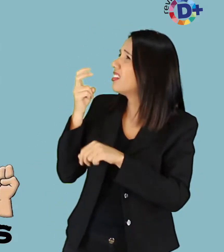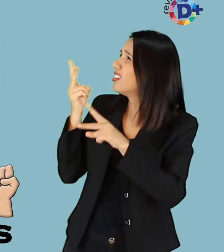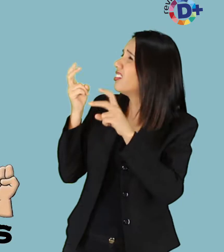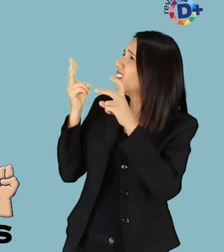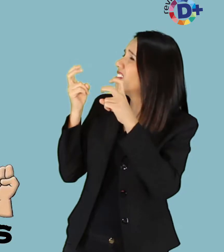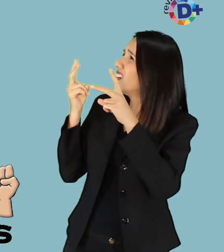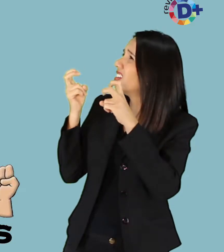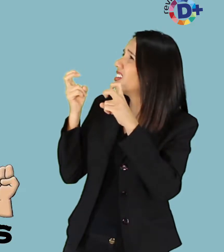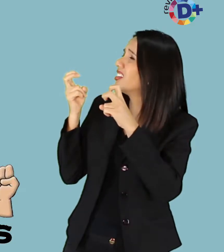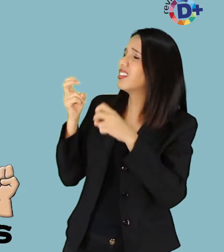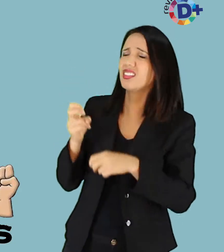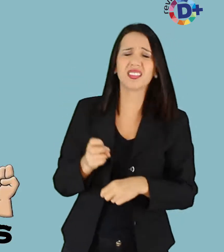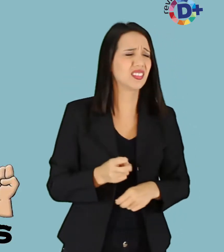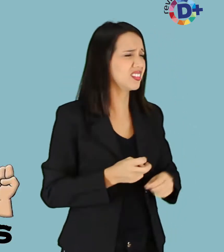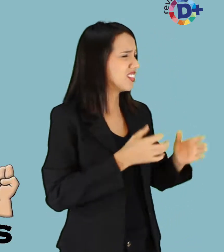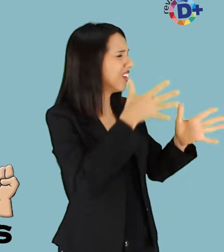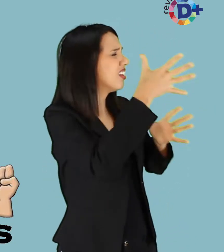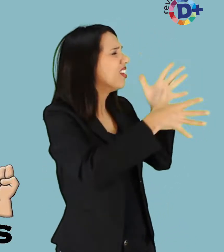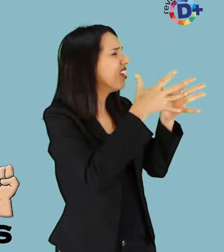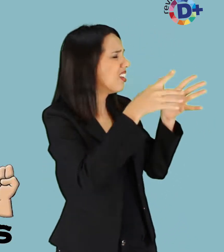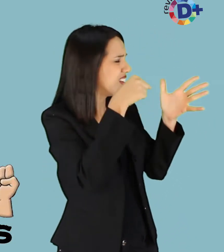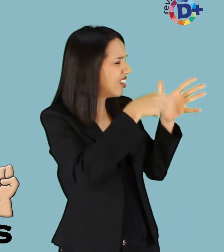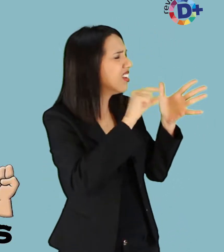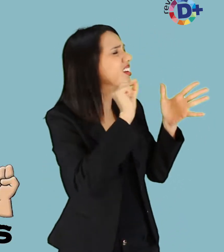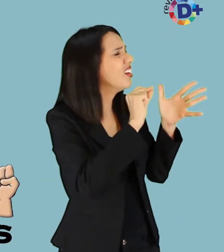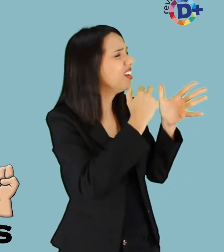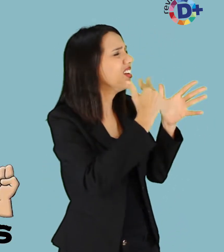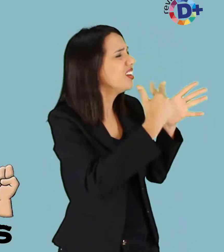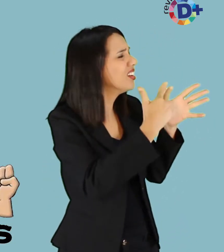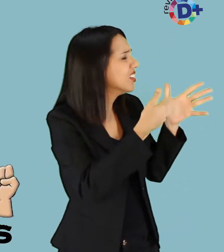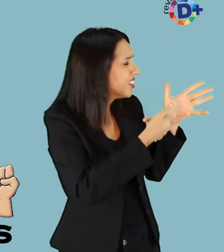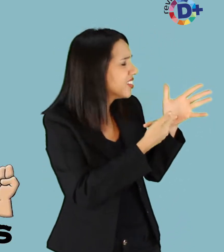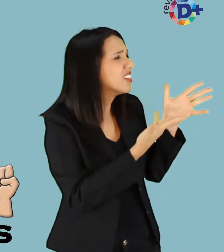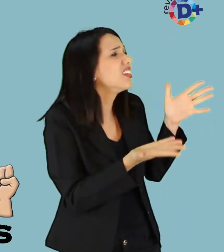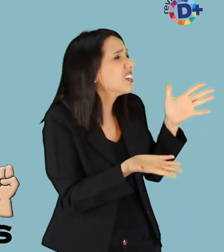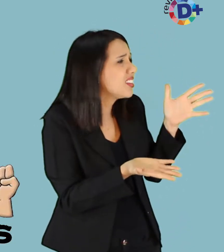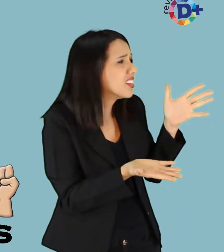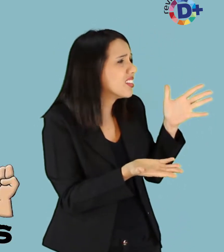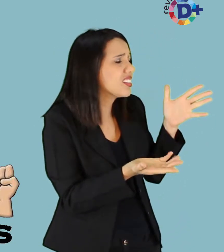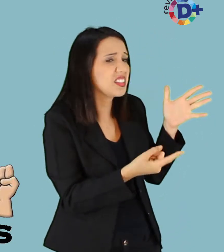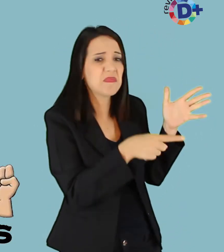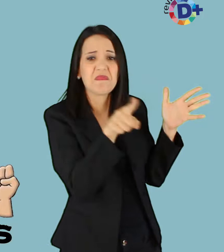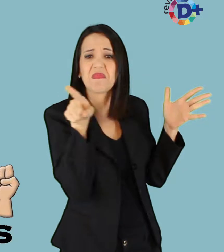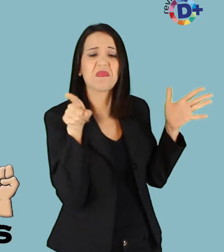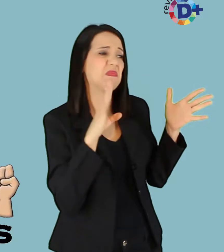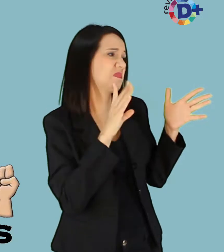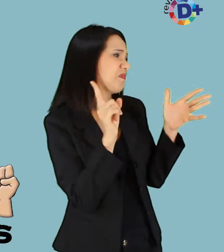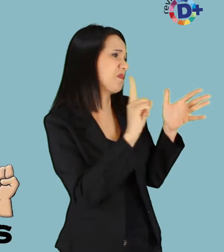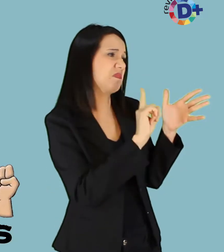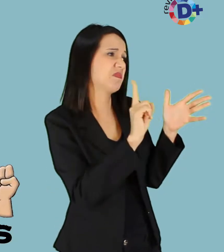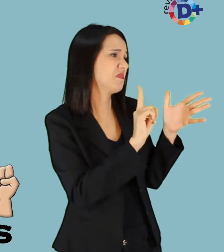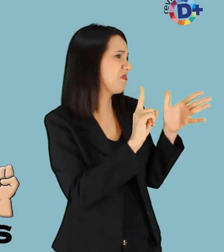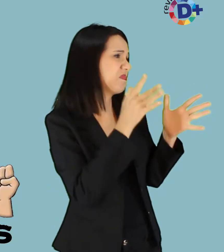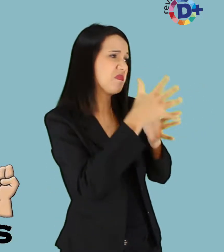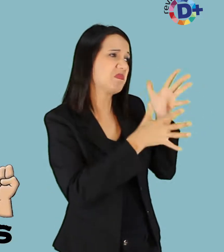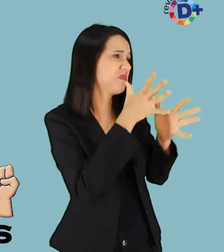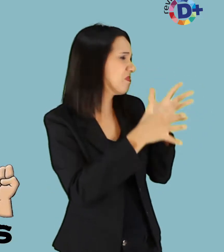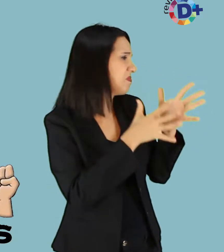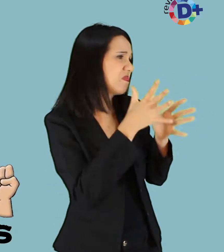atendeu as seguintes palavras: Libras? Que língua é essa? Ninguém conhece essa linguagem aqui